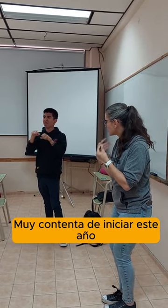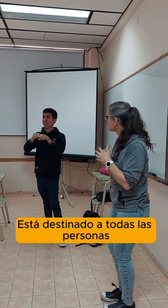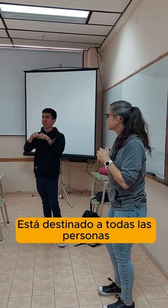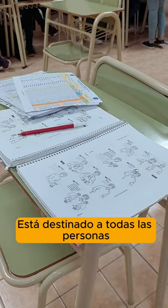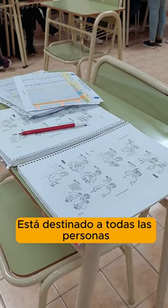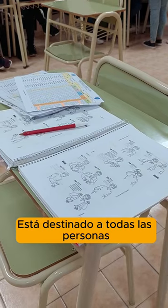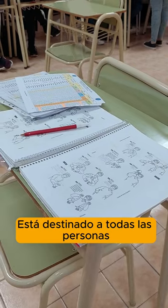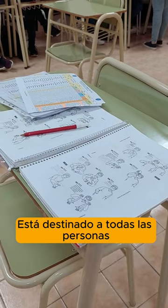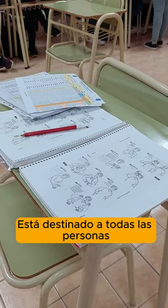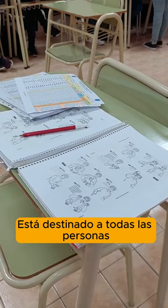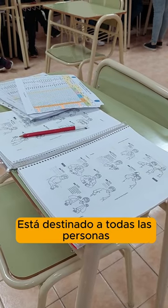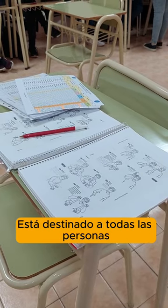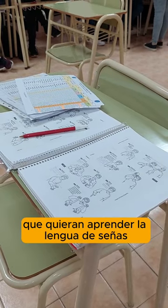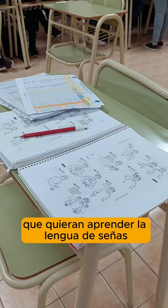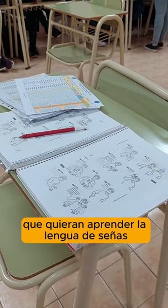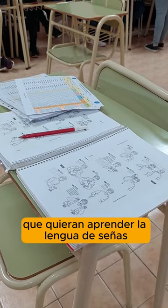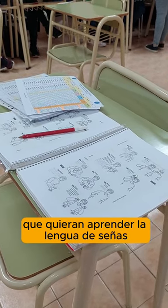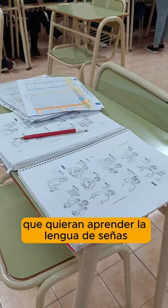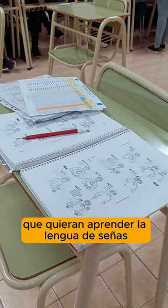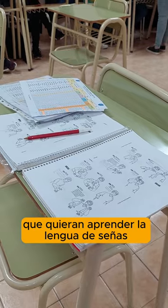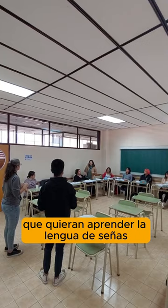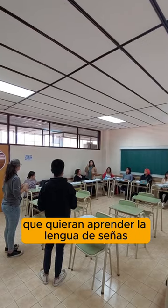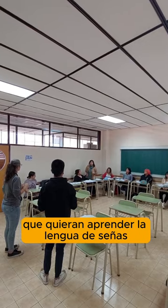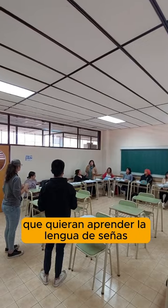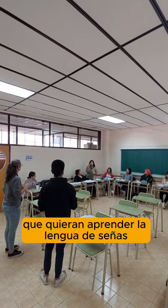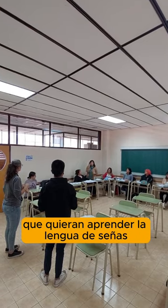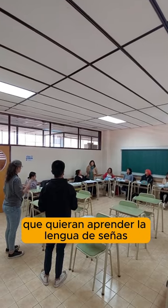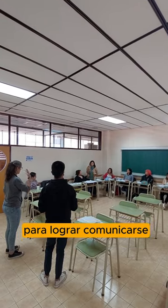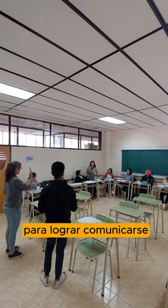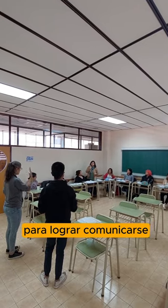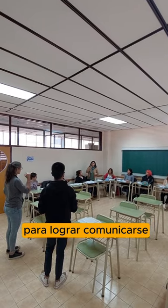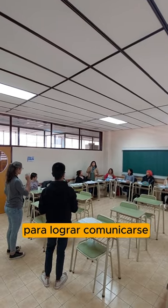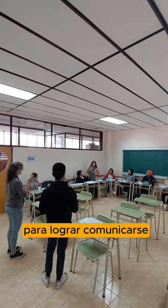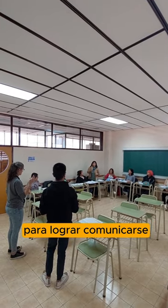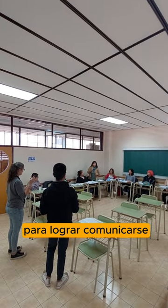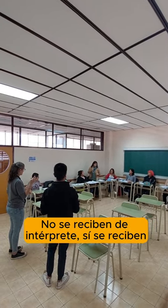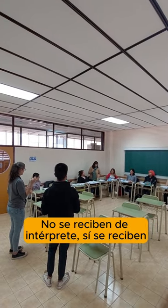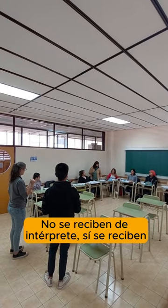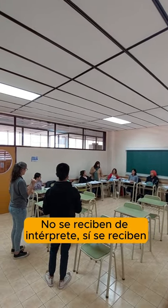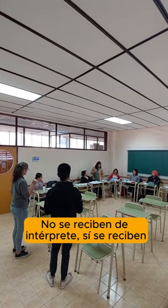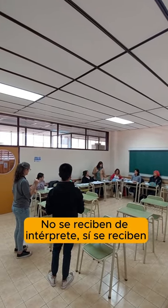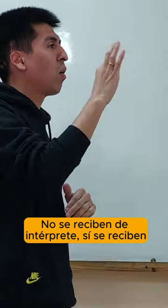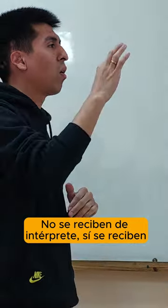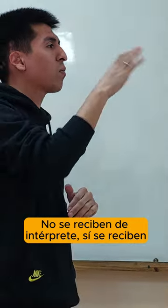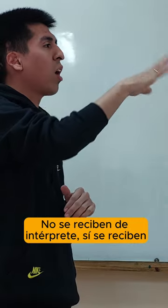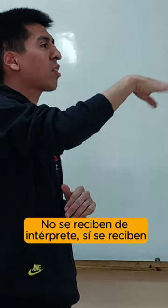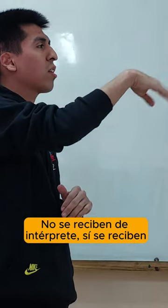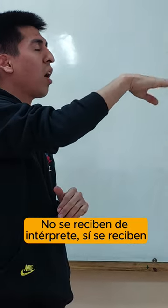Está destinado a todas las personas que quieran aprender la lengua de señas para lograr comunicarse. No se reciben intérpretes si se